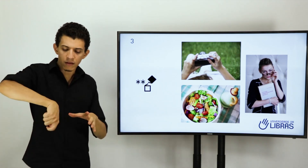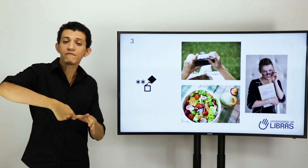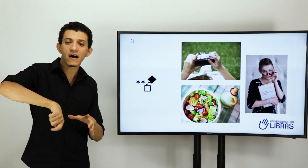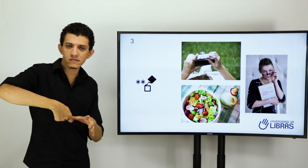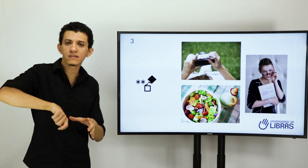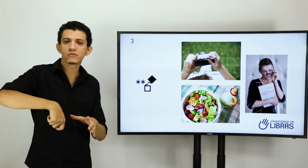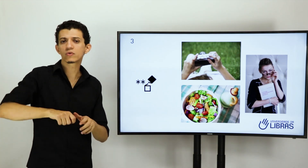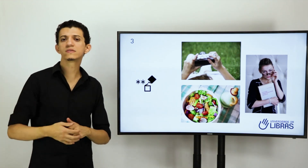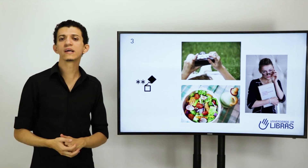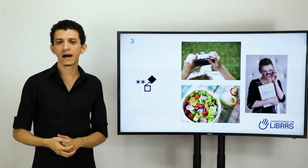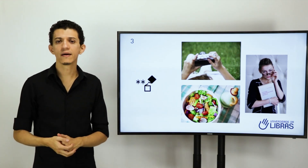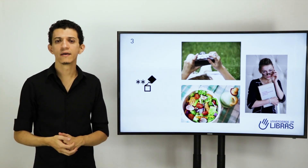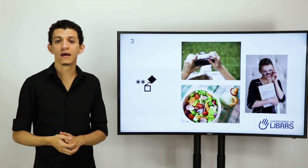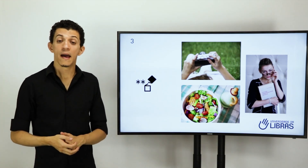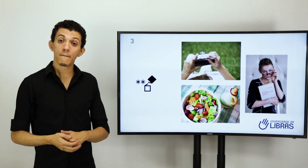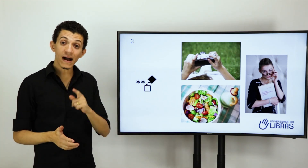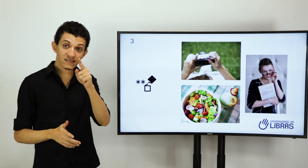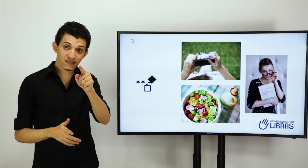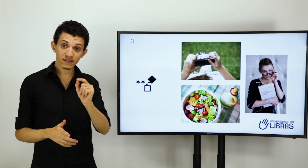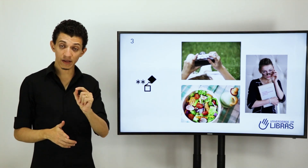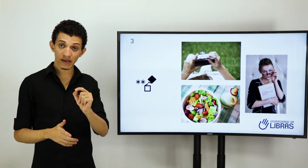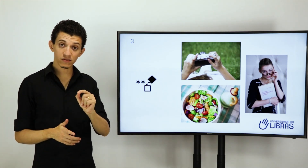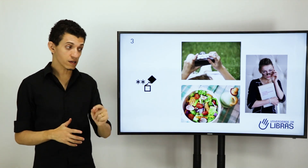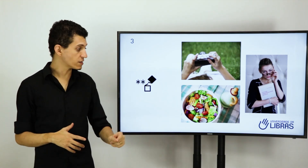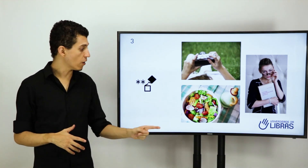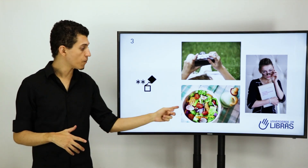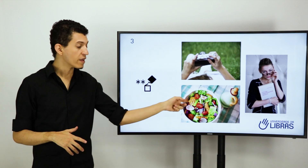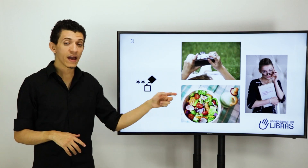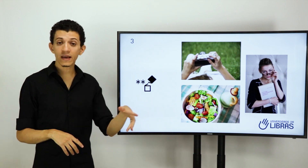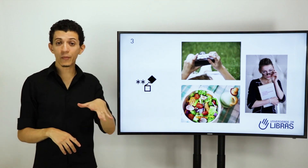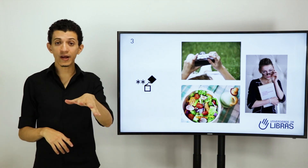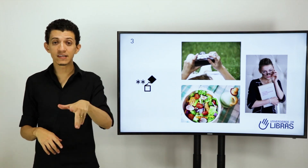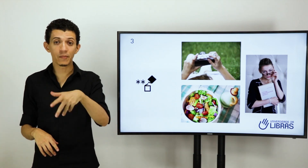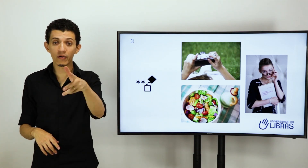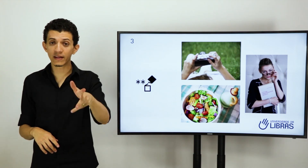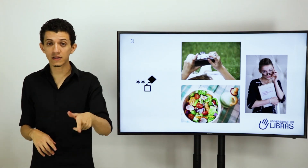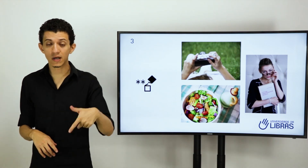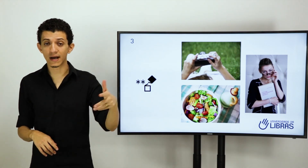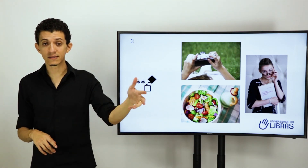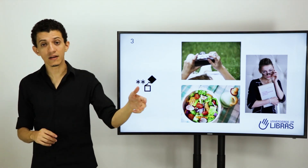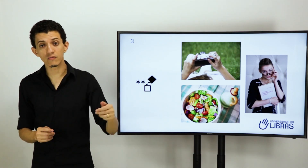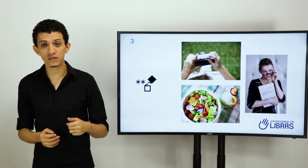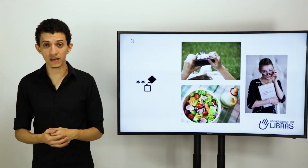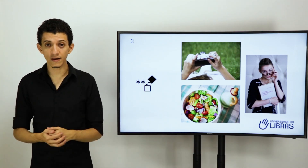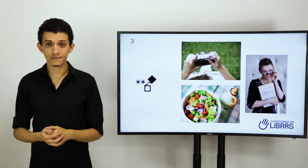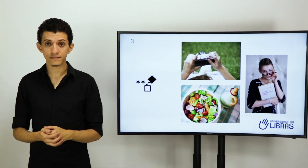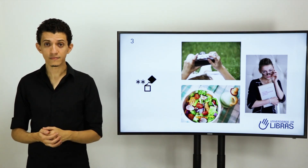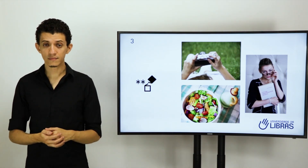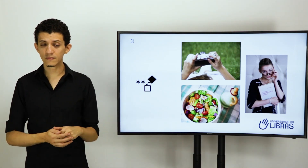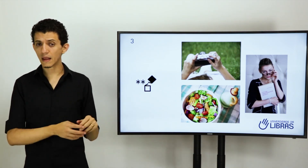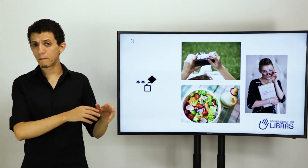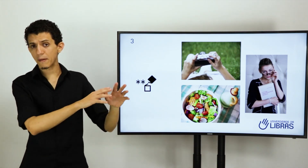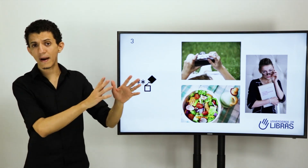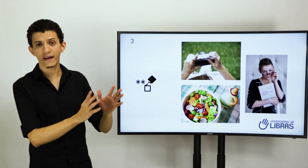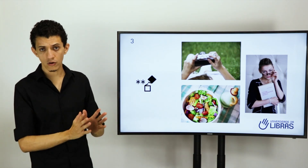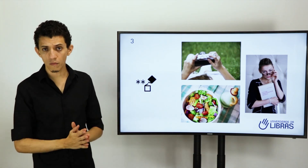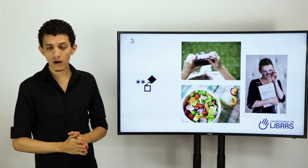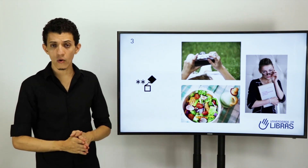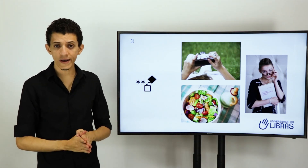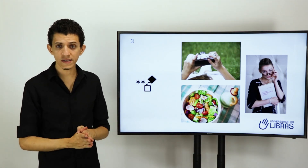então faça o sinal de cozinhar. Mas existe também a situação em que, por exemplo, alguém na sua casa está na cozinha, preparando alguma coisa,